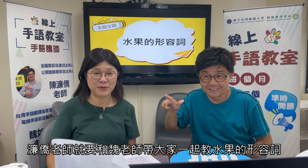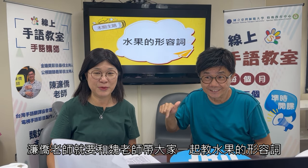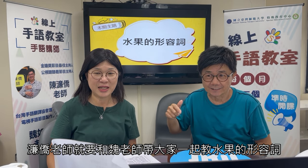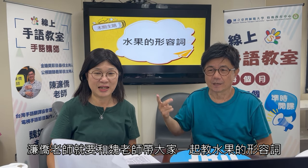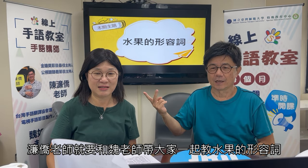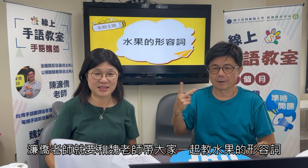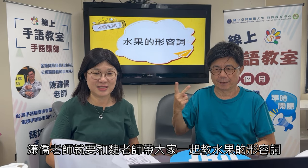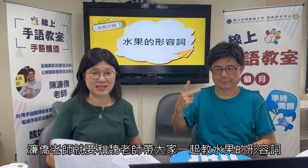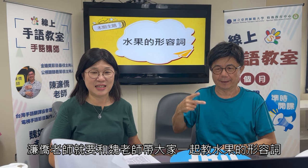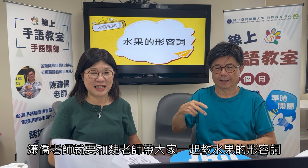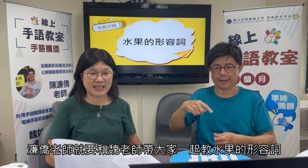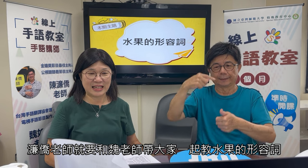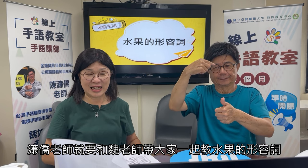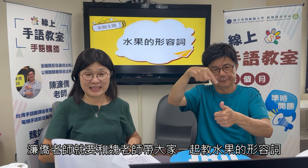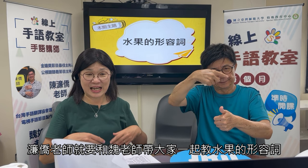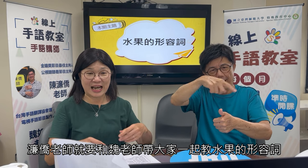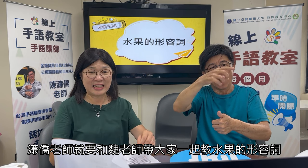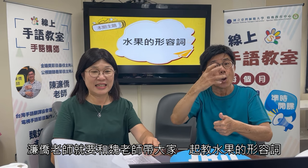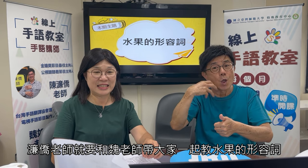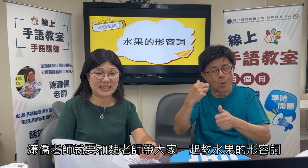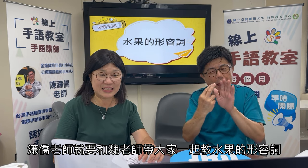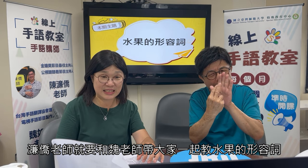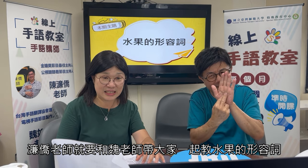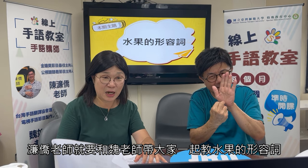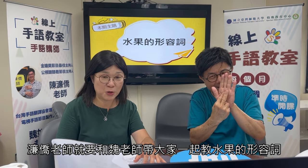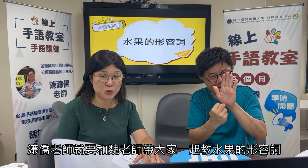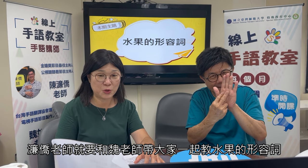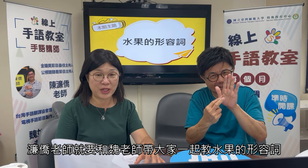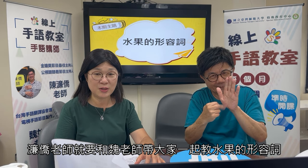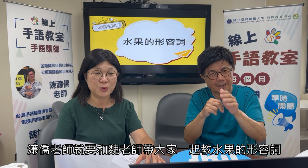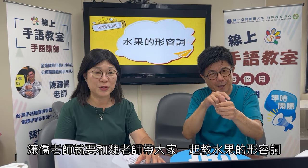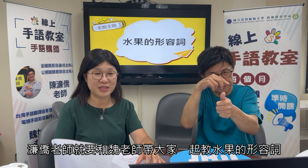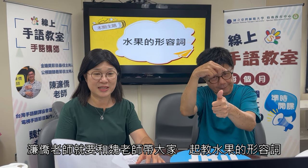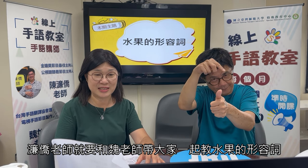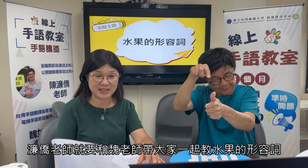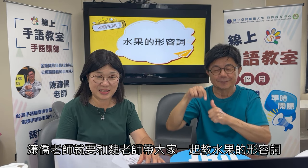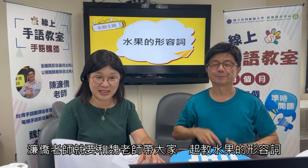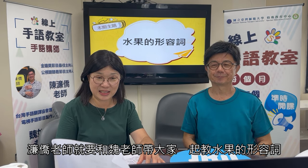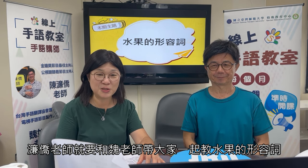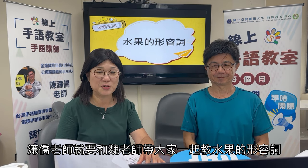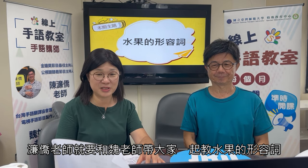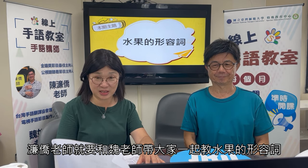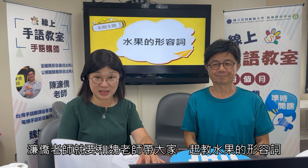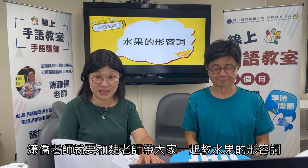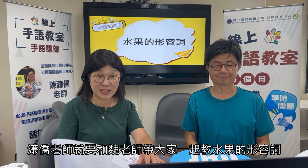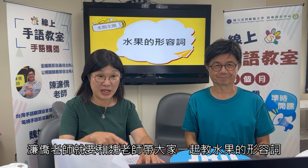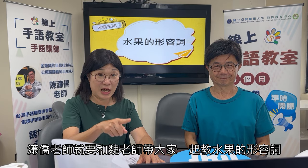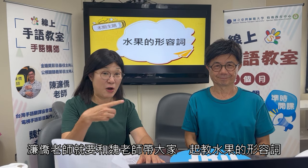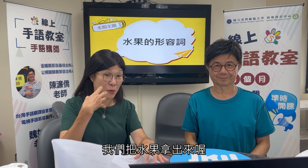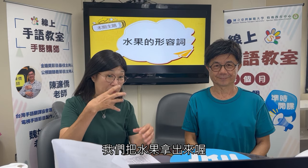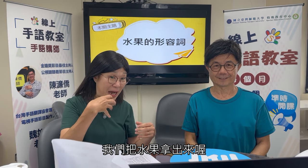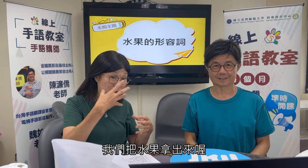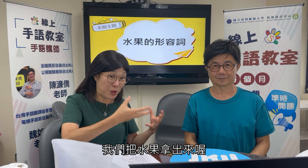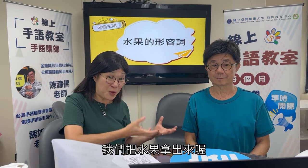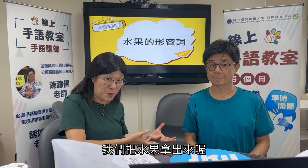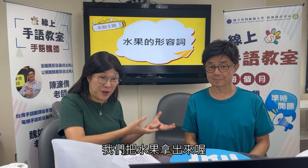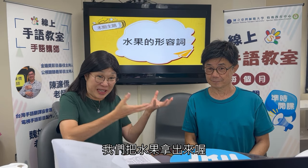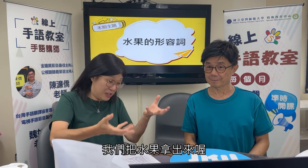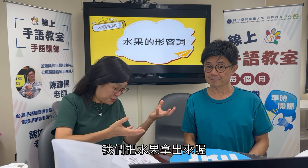魏老师带大家一起教水果的形容词。我们把水果拿出来